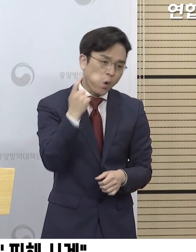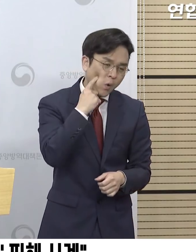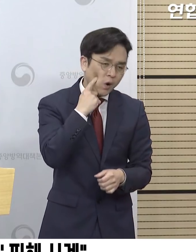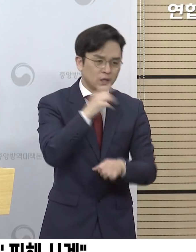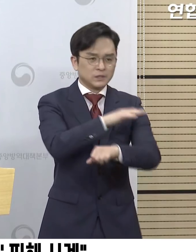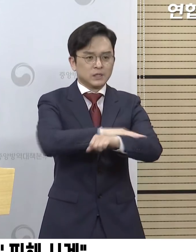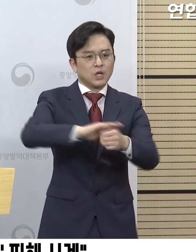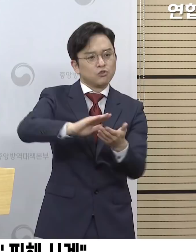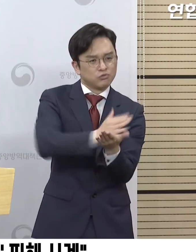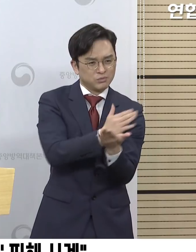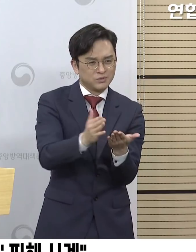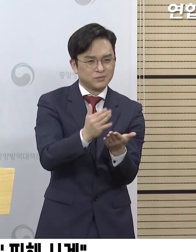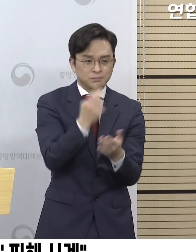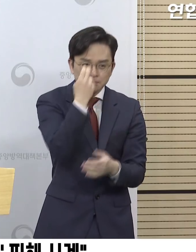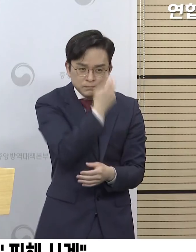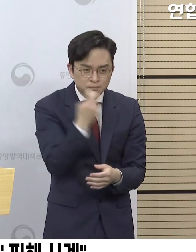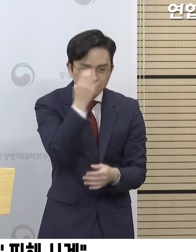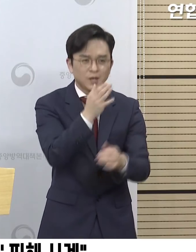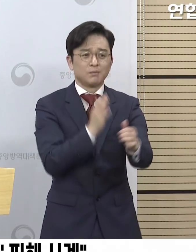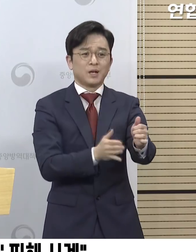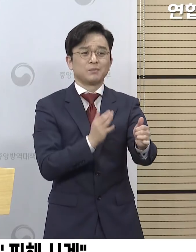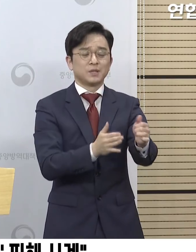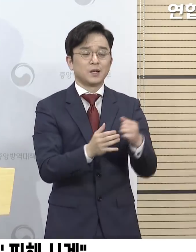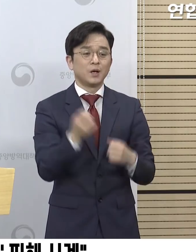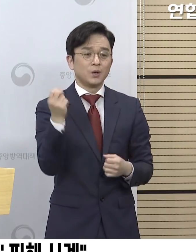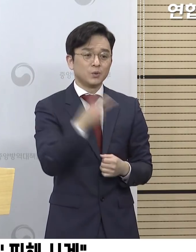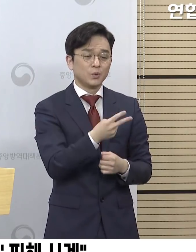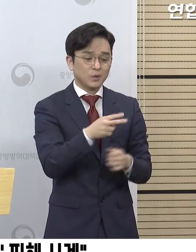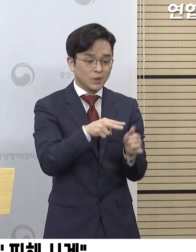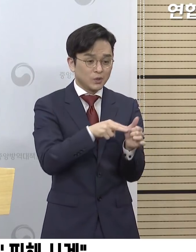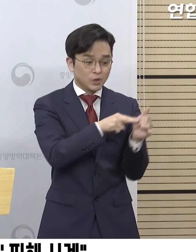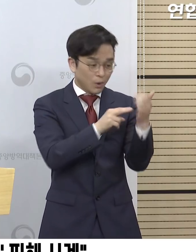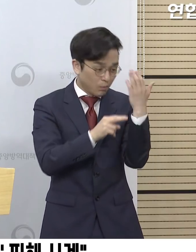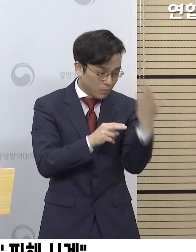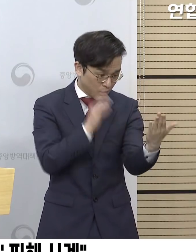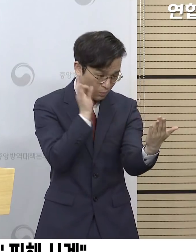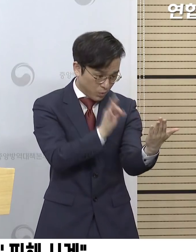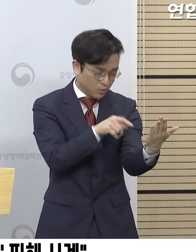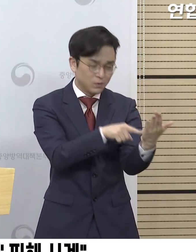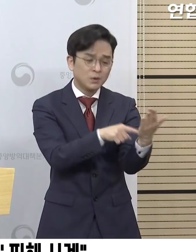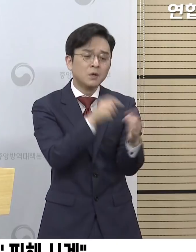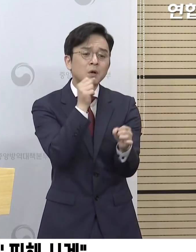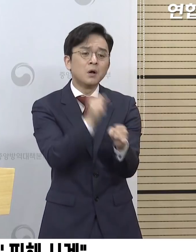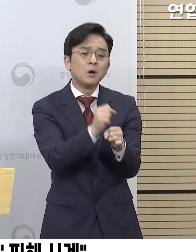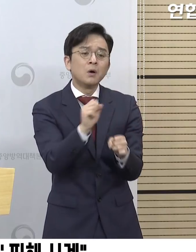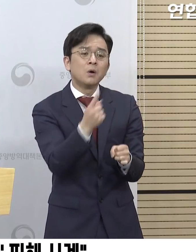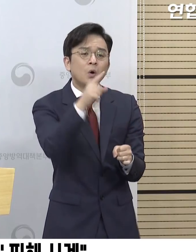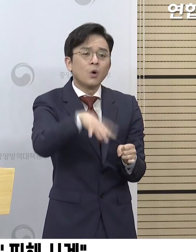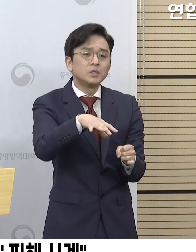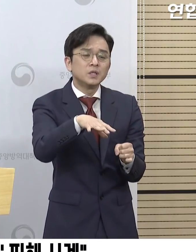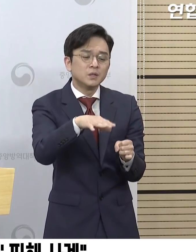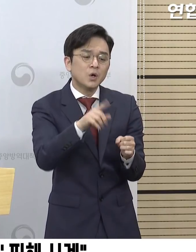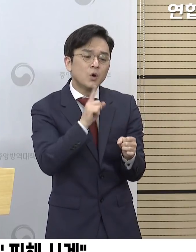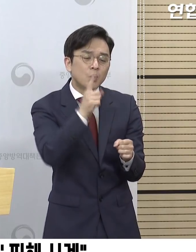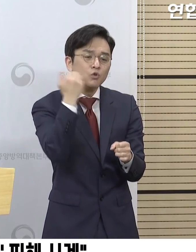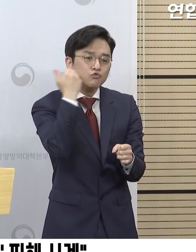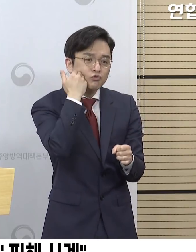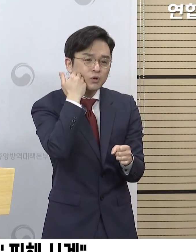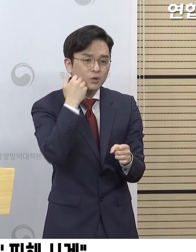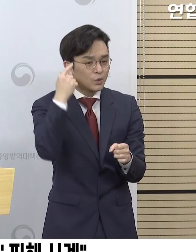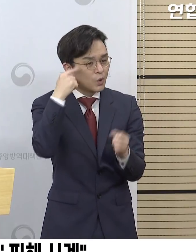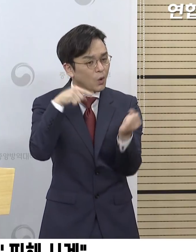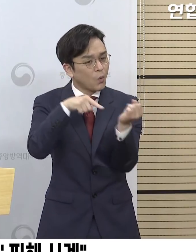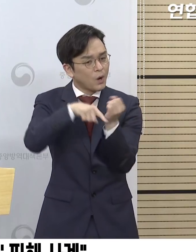코로나19 관련하여 의심스러운 정보를 접했을 때는 출처를 먼저 확인하고 또 과학적으로 검증된